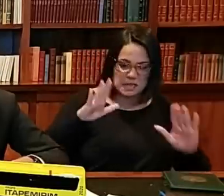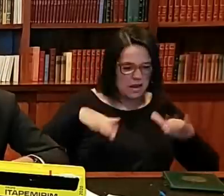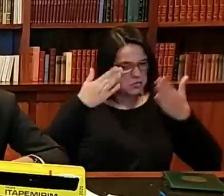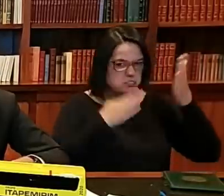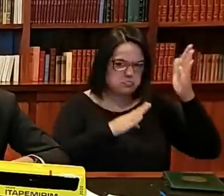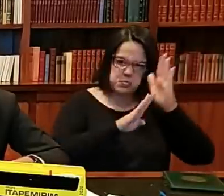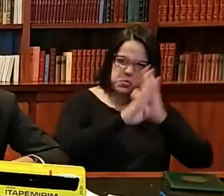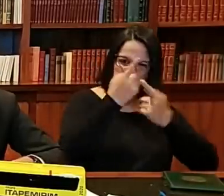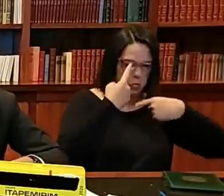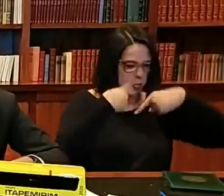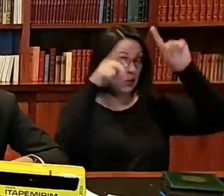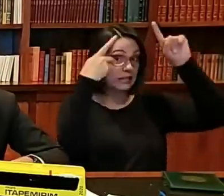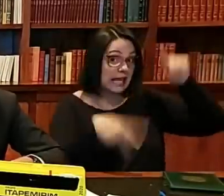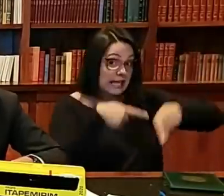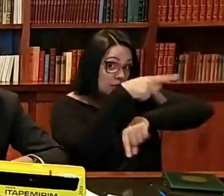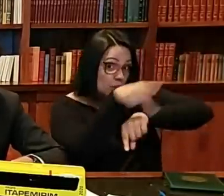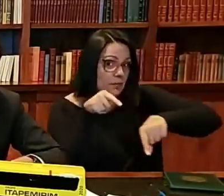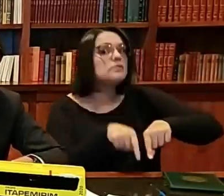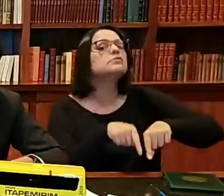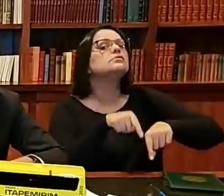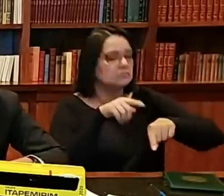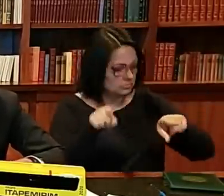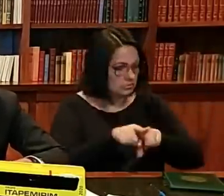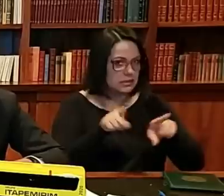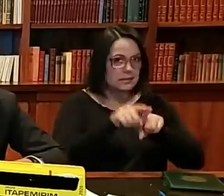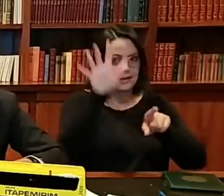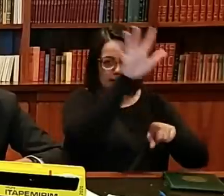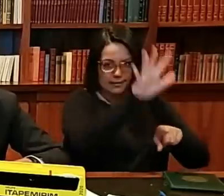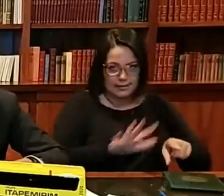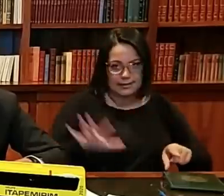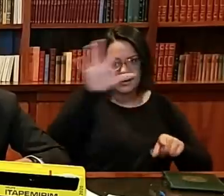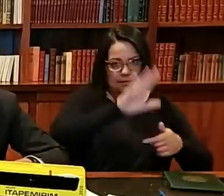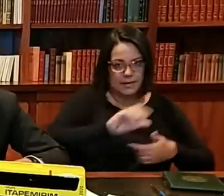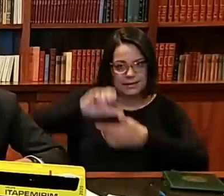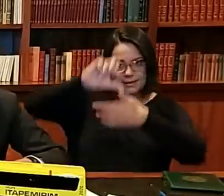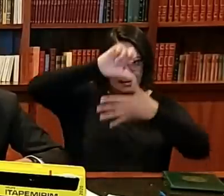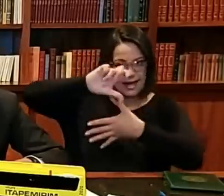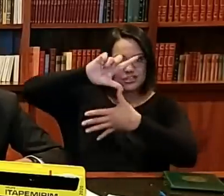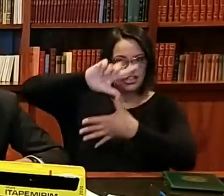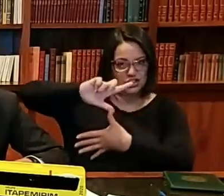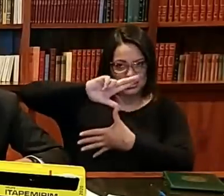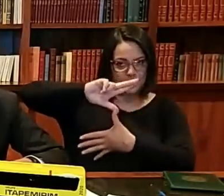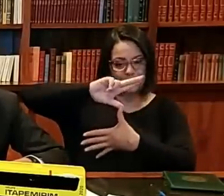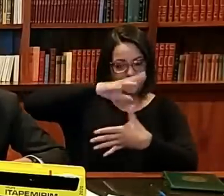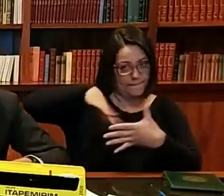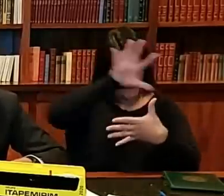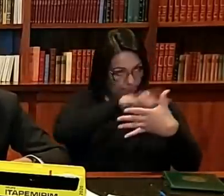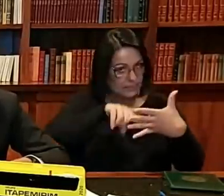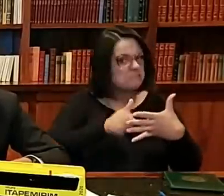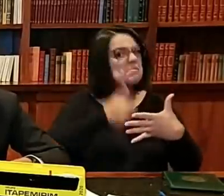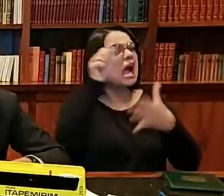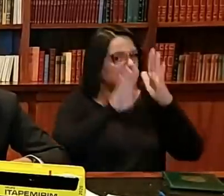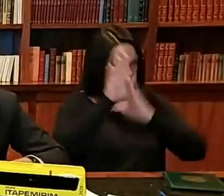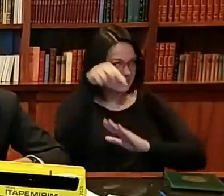país, né? E certamente mais avançada aqui do hemisfério da América Latina. E a função dele é